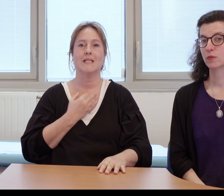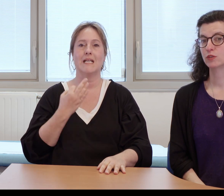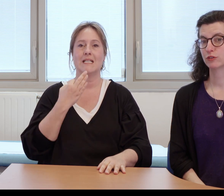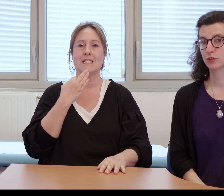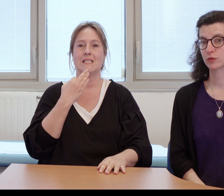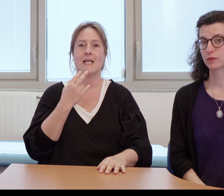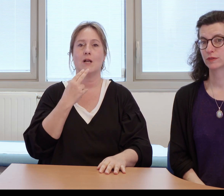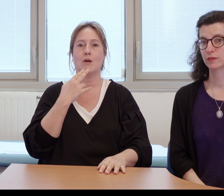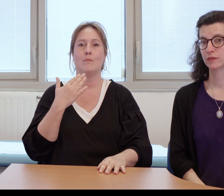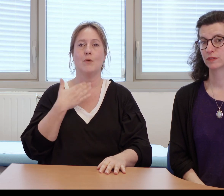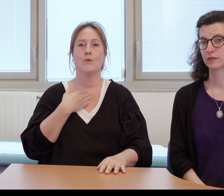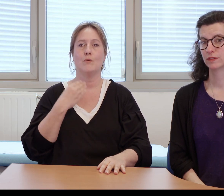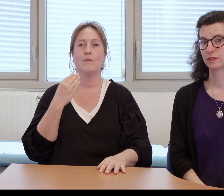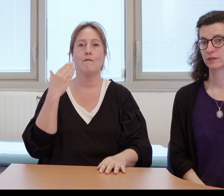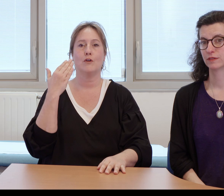C'est comme une photo,